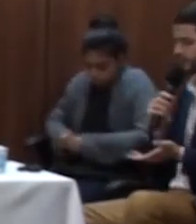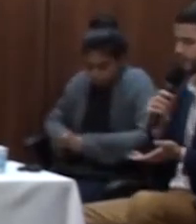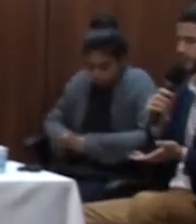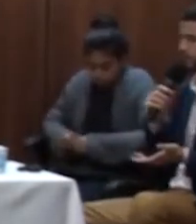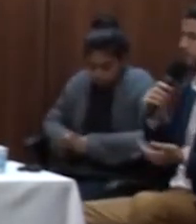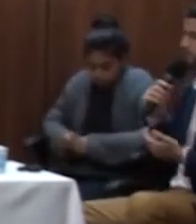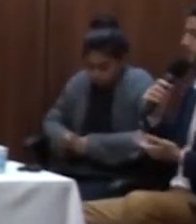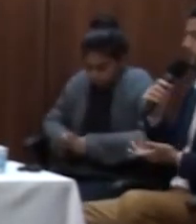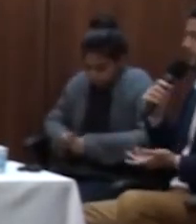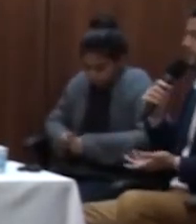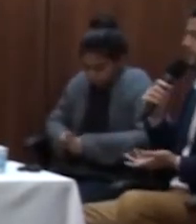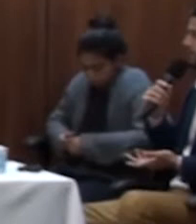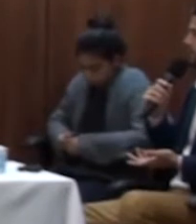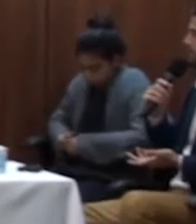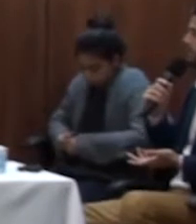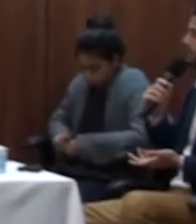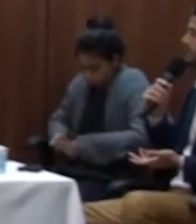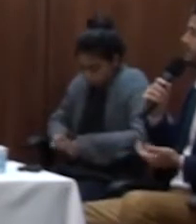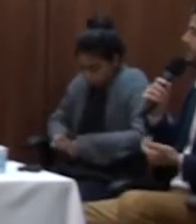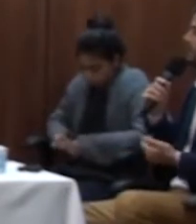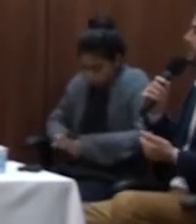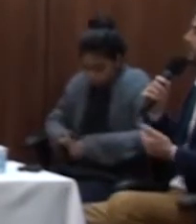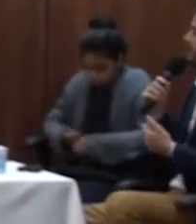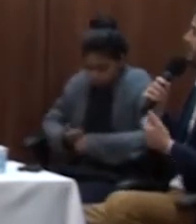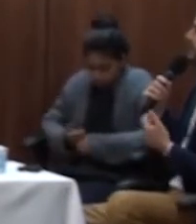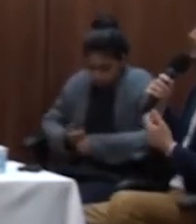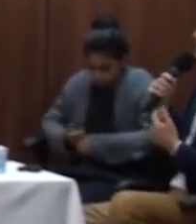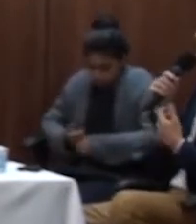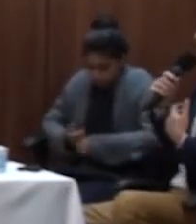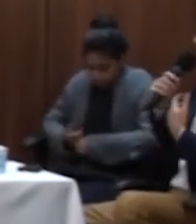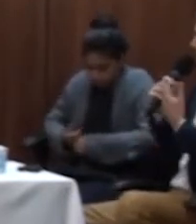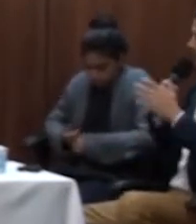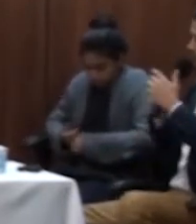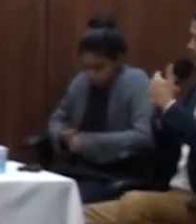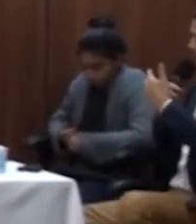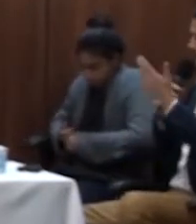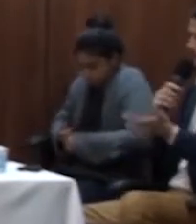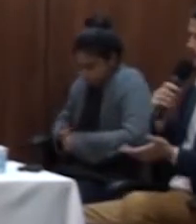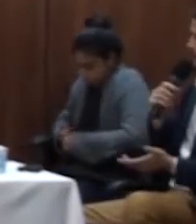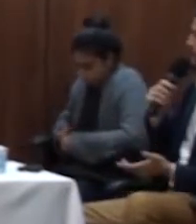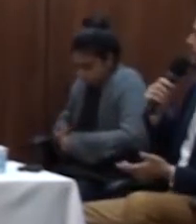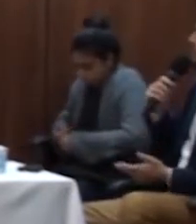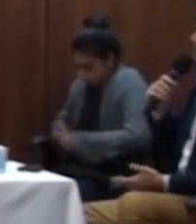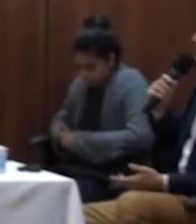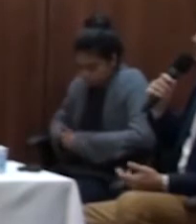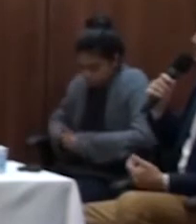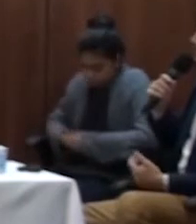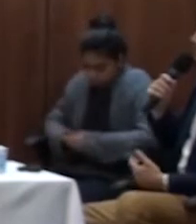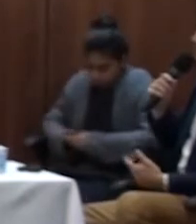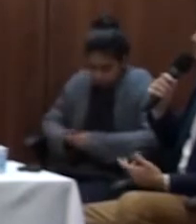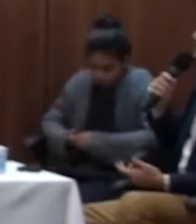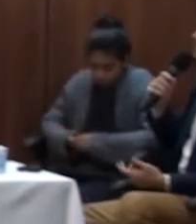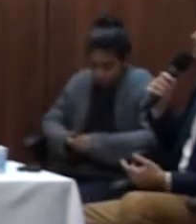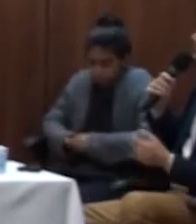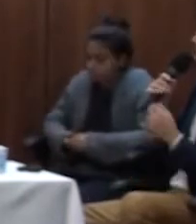à disposição de compartilhar esse relatório com vocês. que não é o caso de expor ele integralmente aqui, mas que